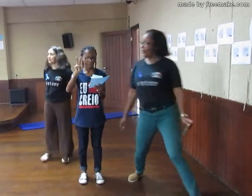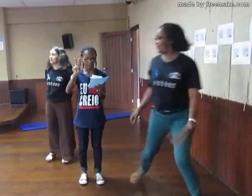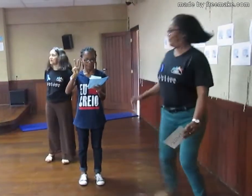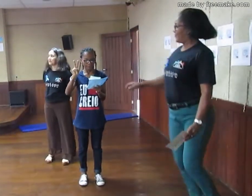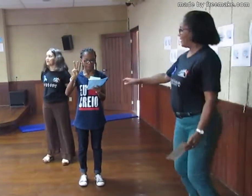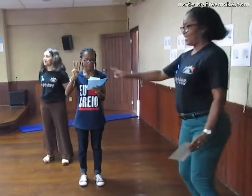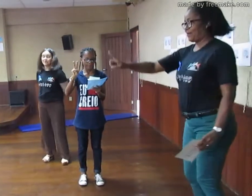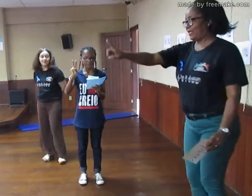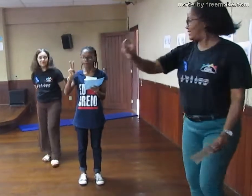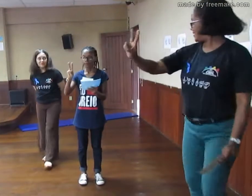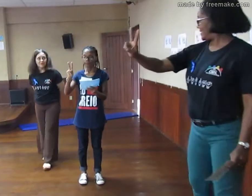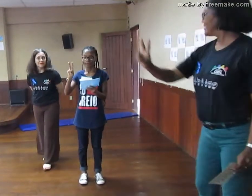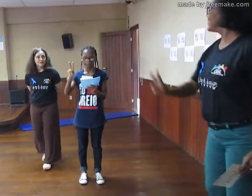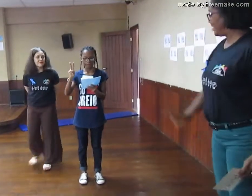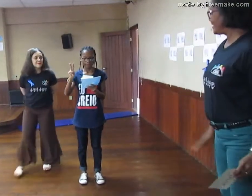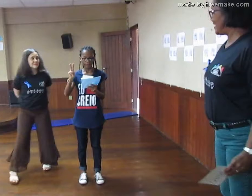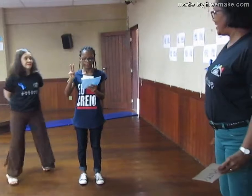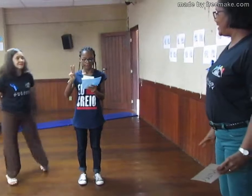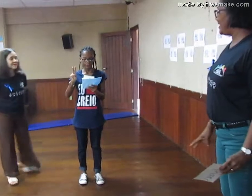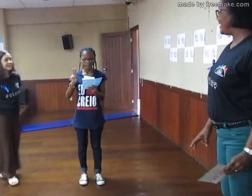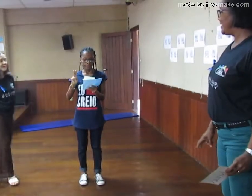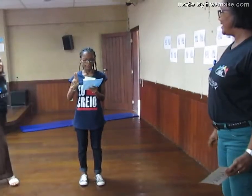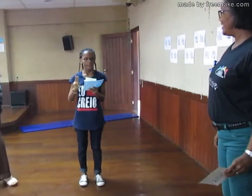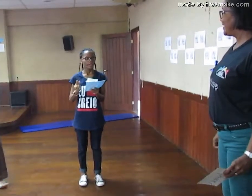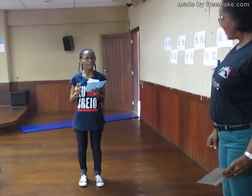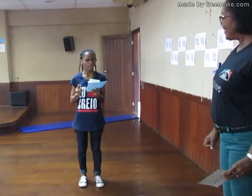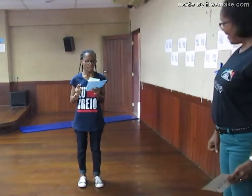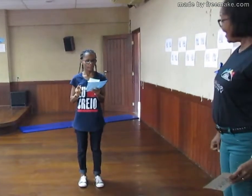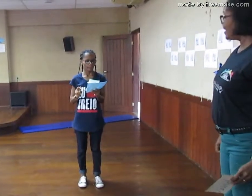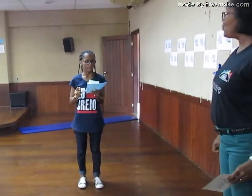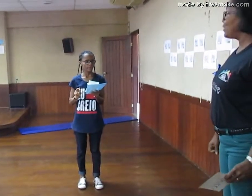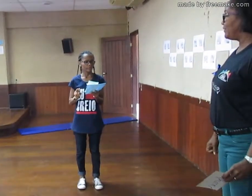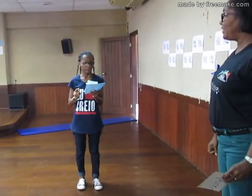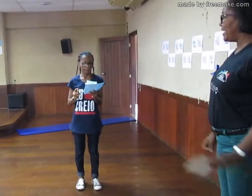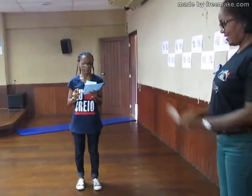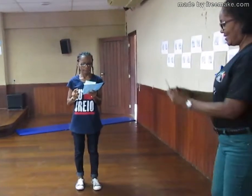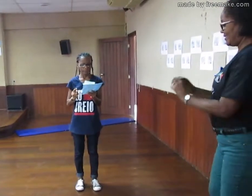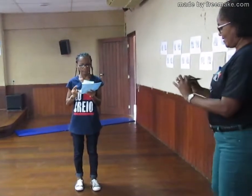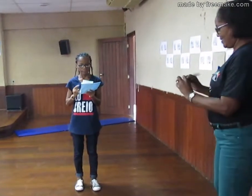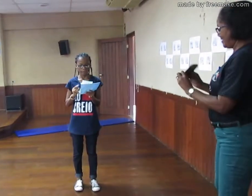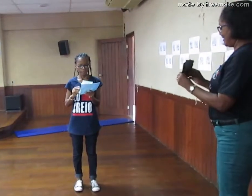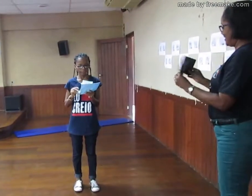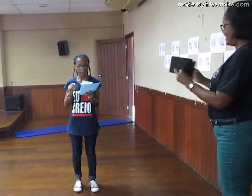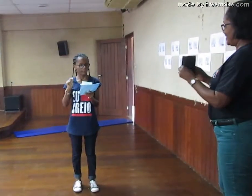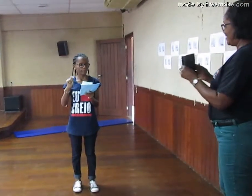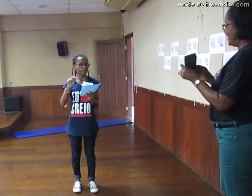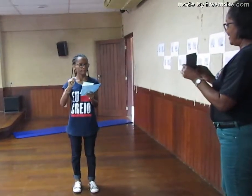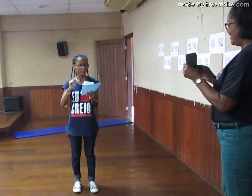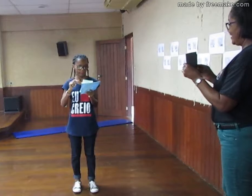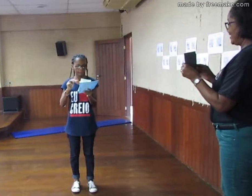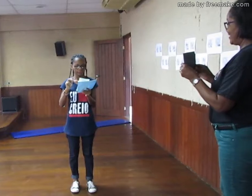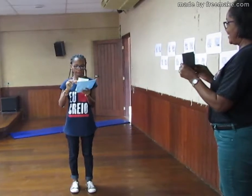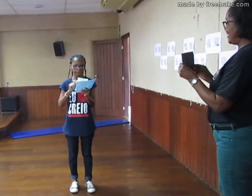Sim, ó. Lá. Isso. Sim. Vá. Vida. E